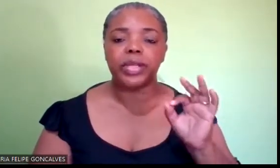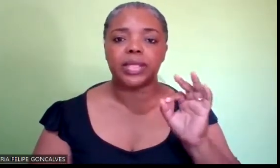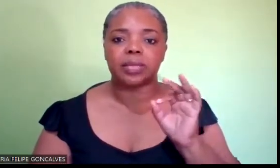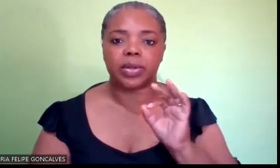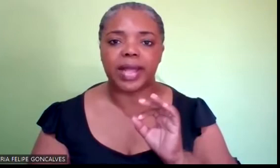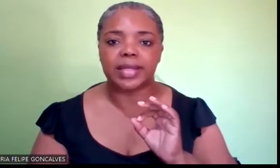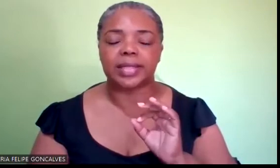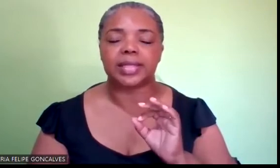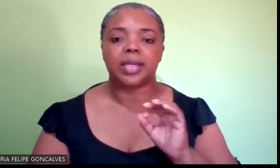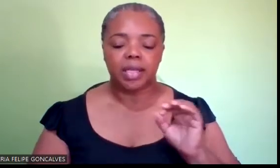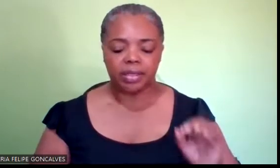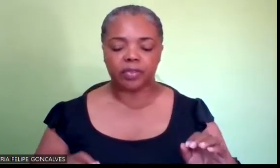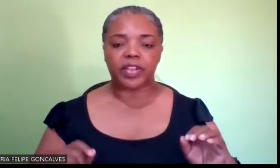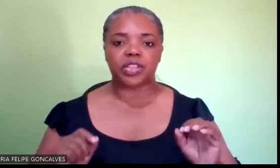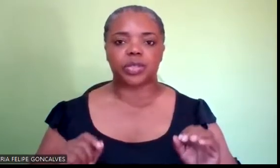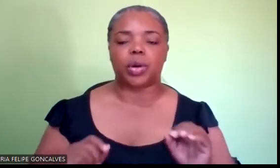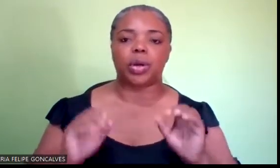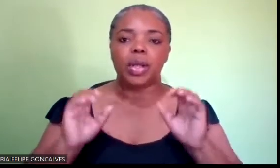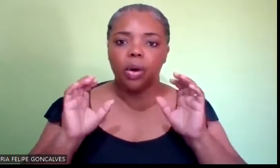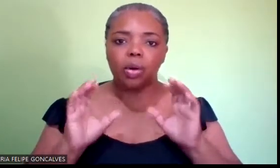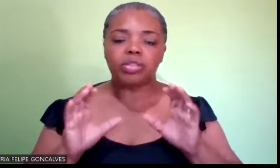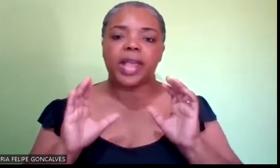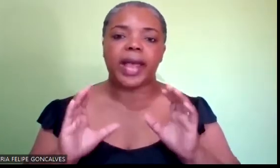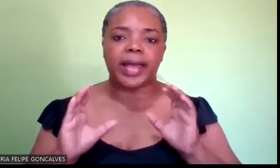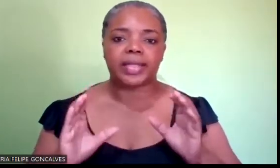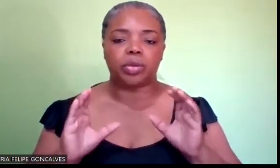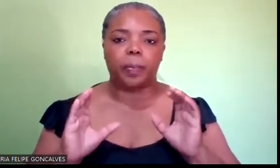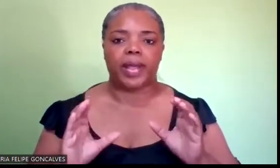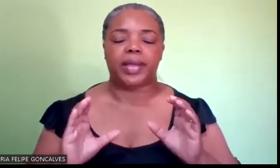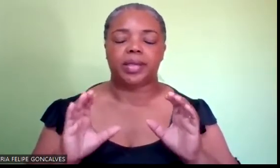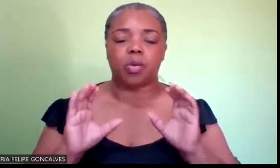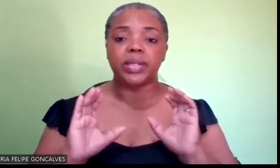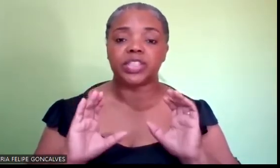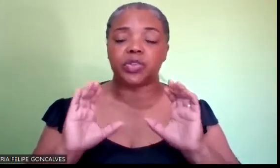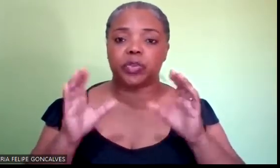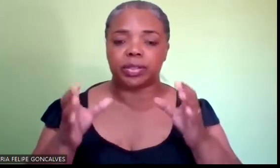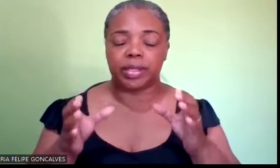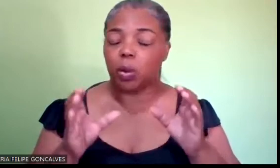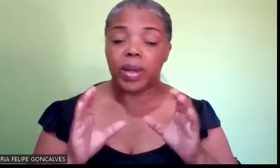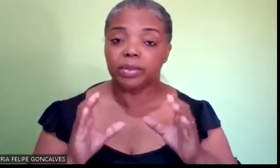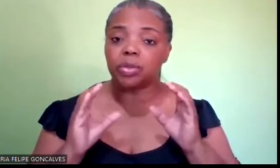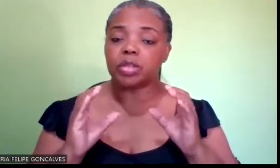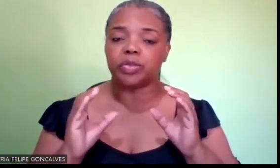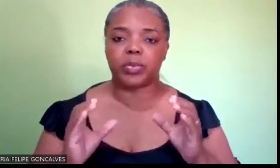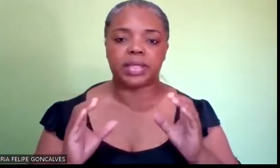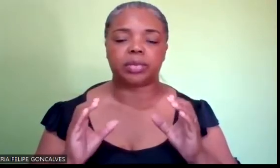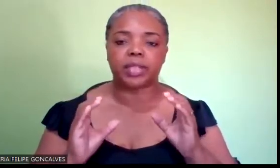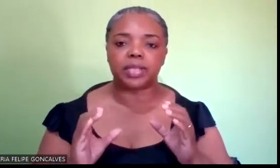muitas moradas. Então veja só, onde é a casa do pai? Quando nós formos então